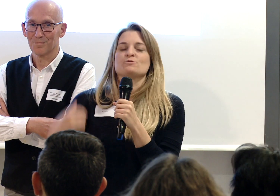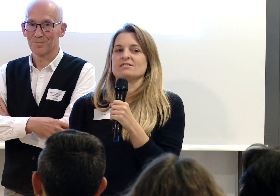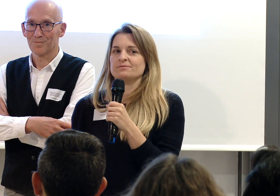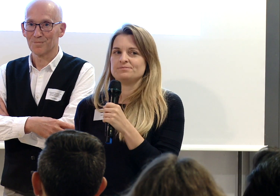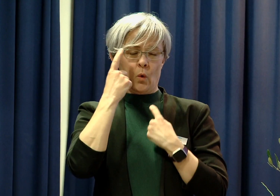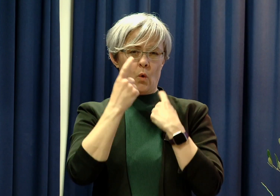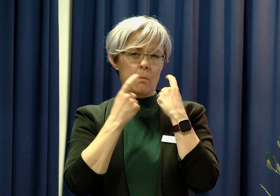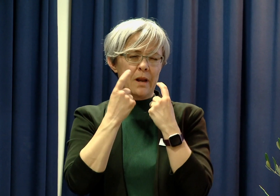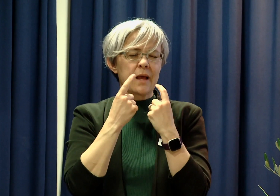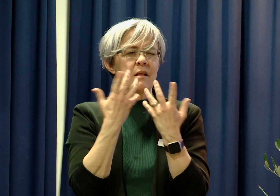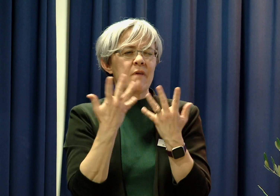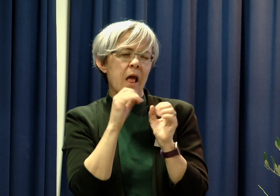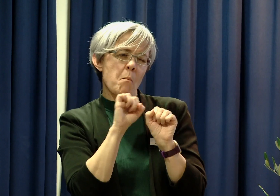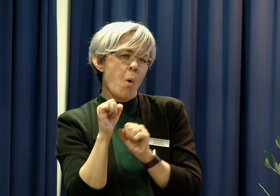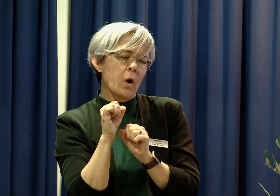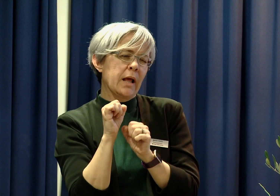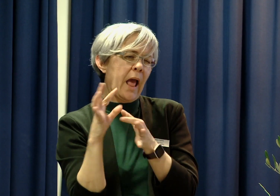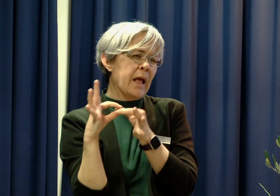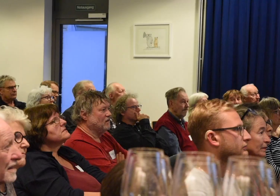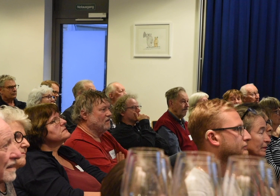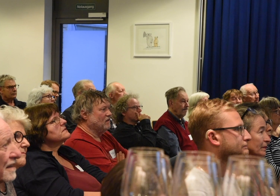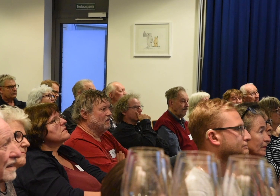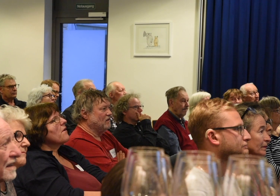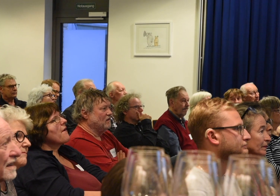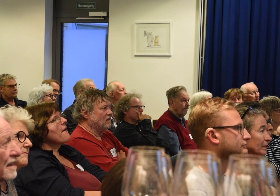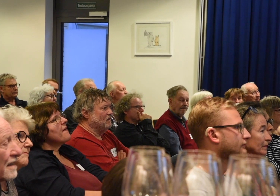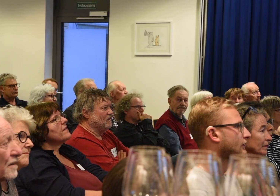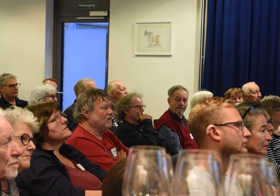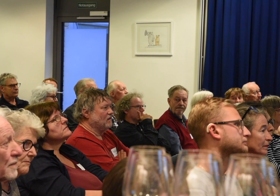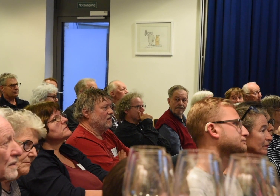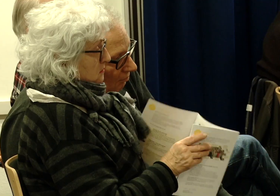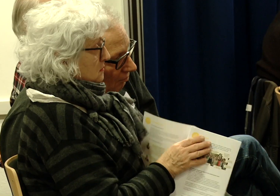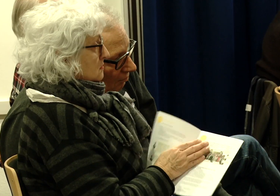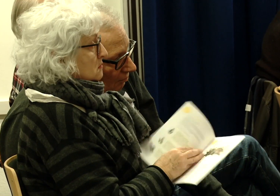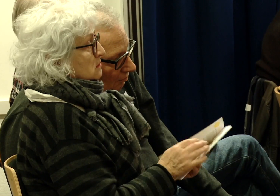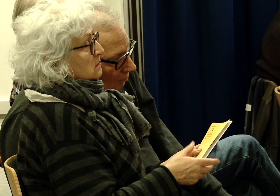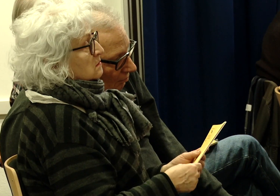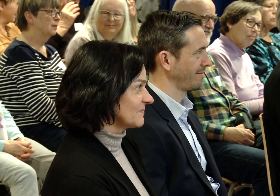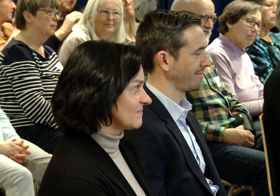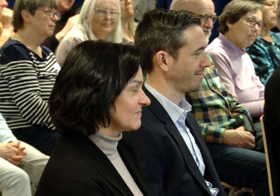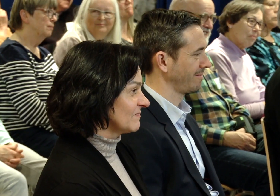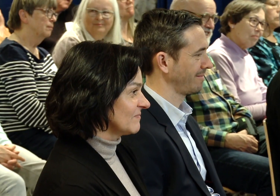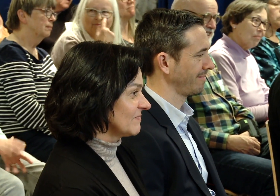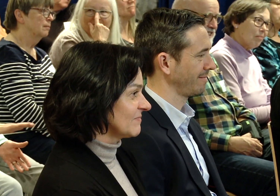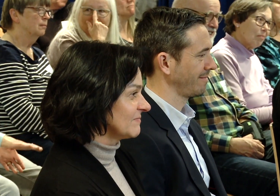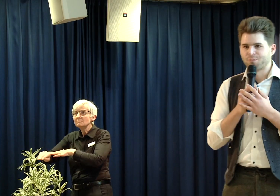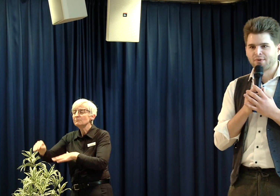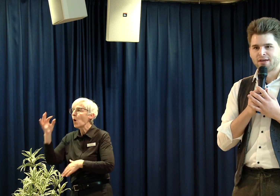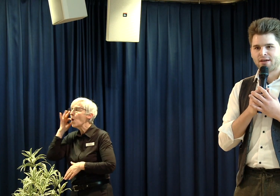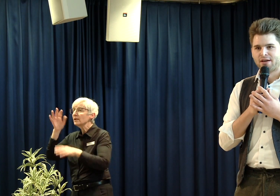žele da podignu svest o tome koje su potrebe gluvih i osoba sa oštećenim sluhom. 9. marta 2023.